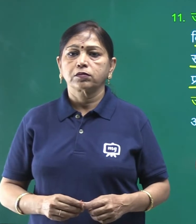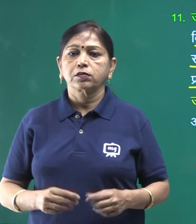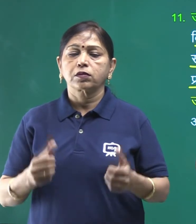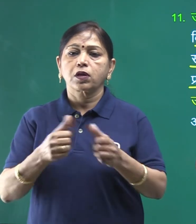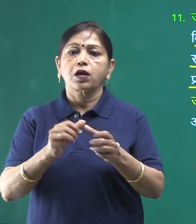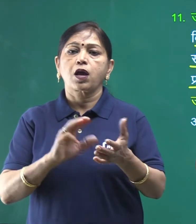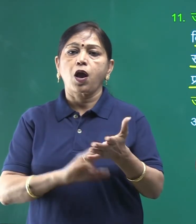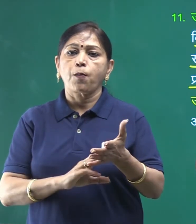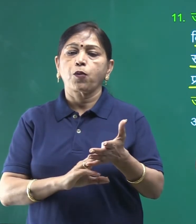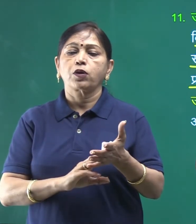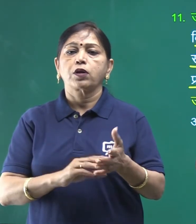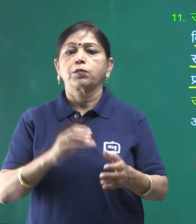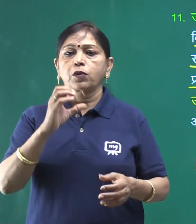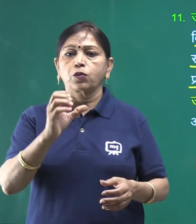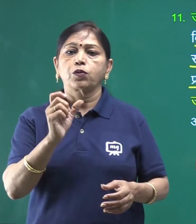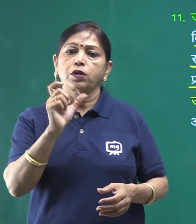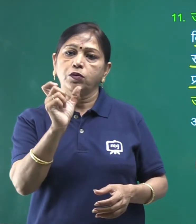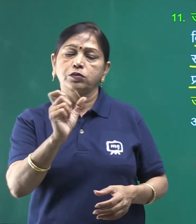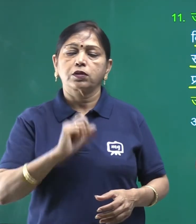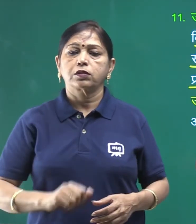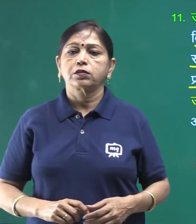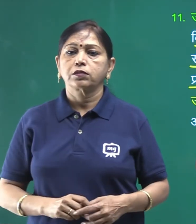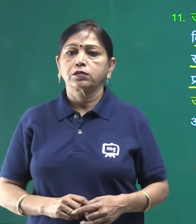अमोनियम क्लोराइड, नौशादर।